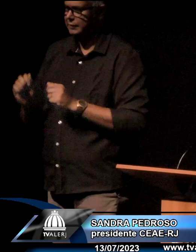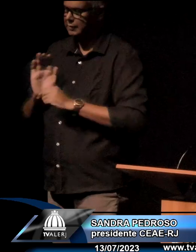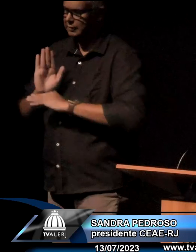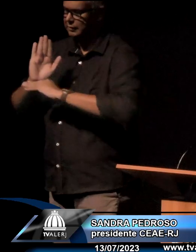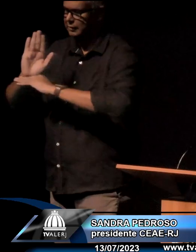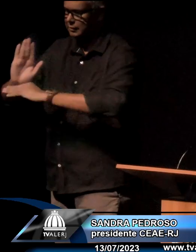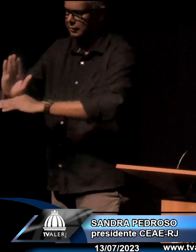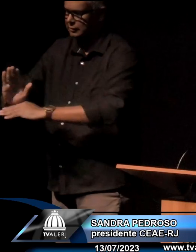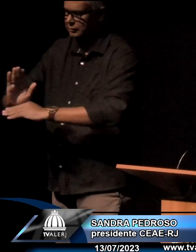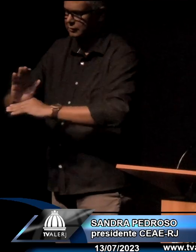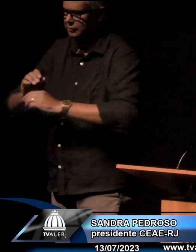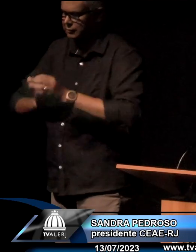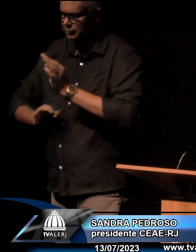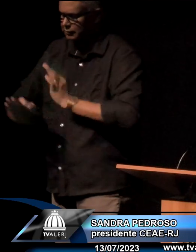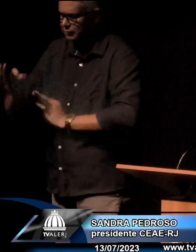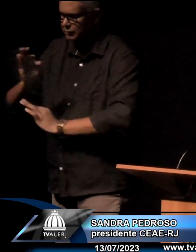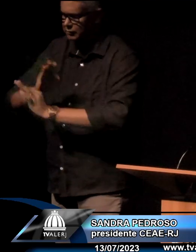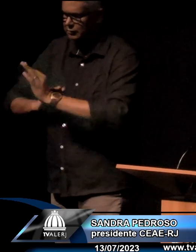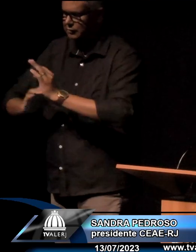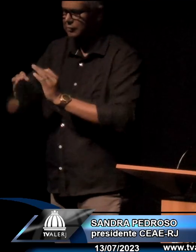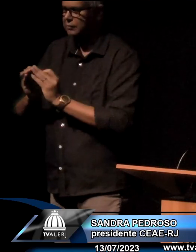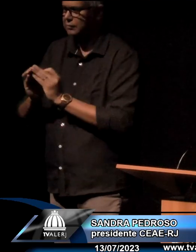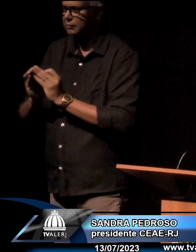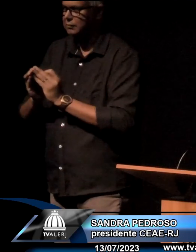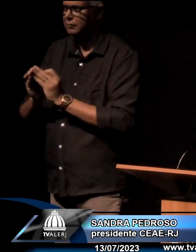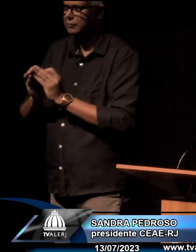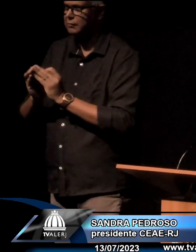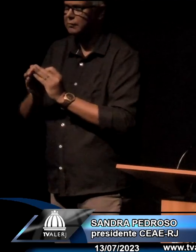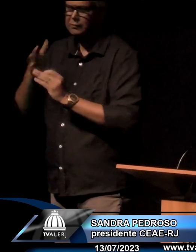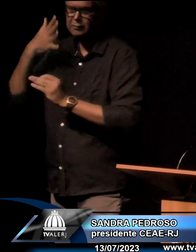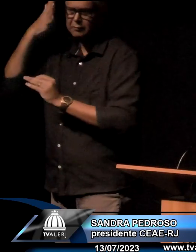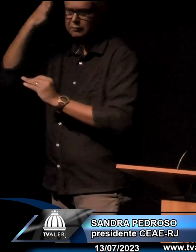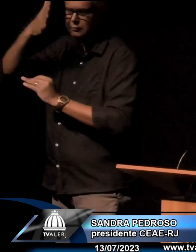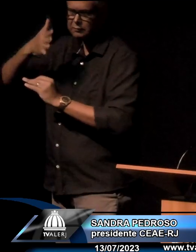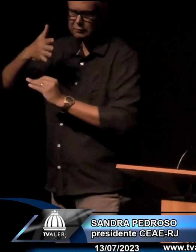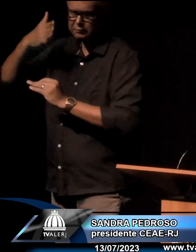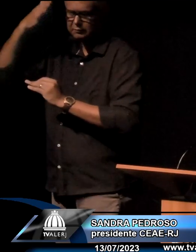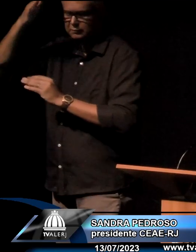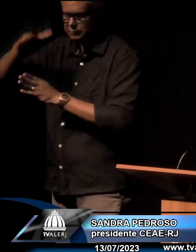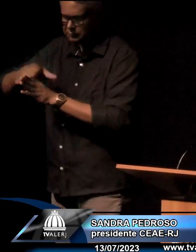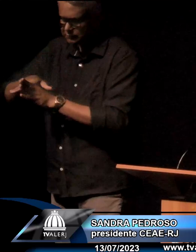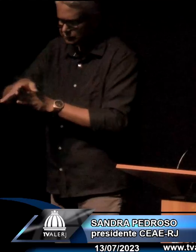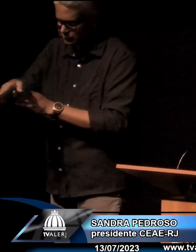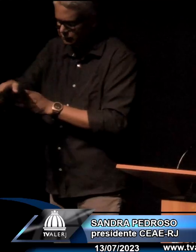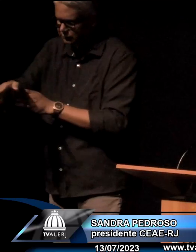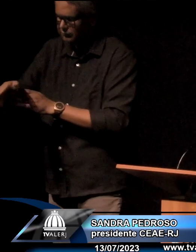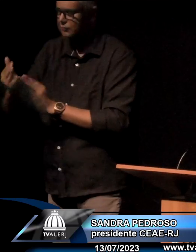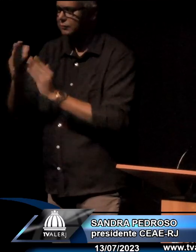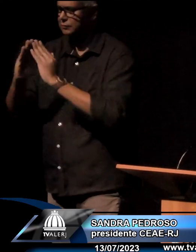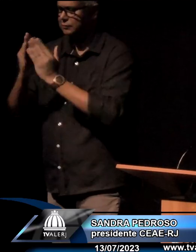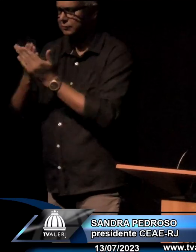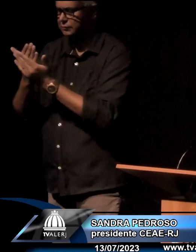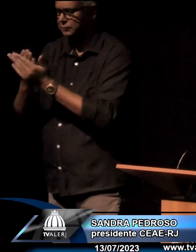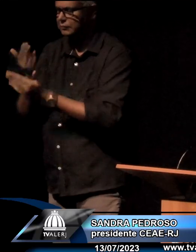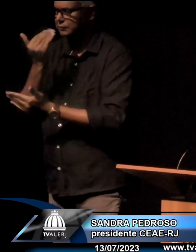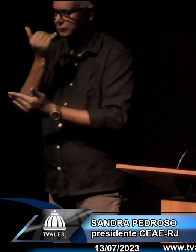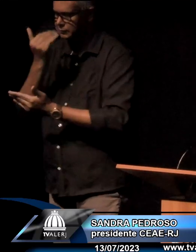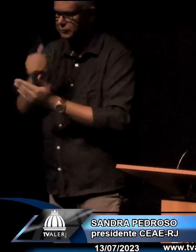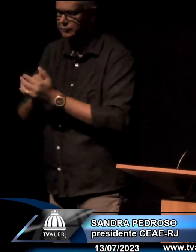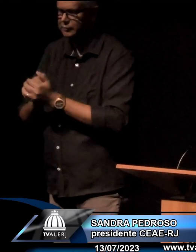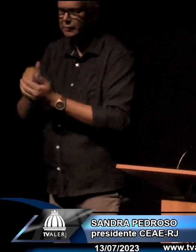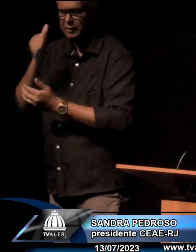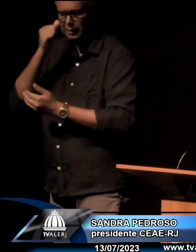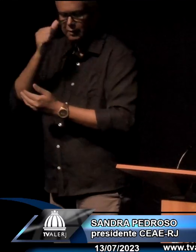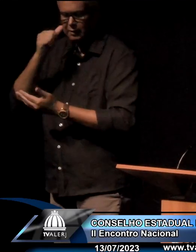nacional de conselheiros de alimentação escolar pudesse ser realizado e queria mais uma vez agradecer a subsecretária Érica que foi